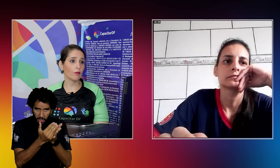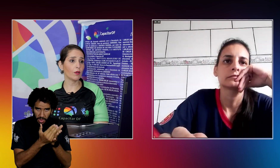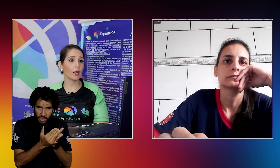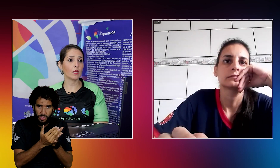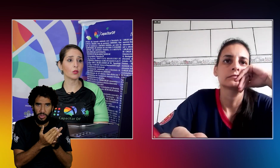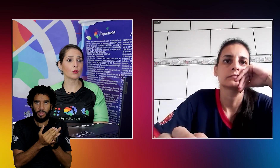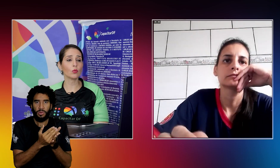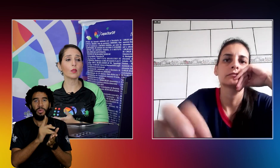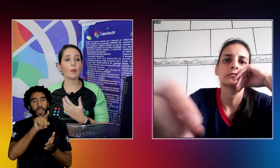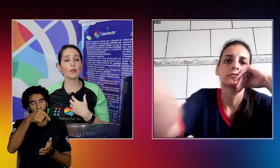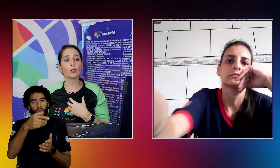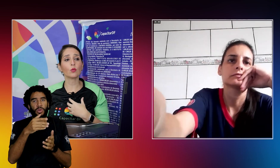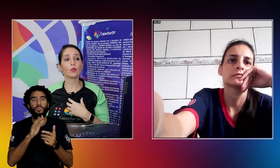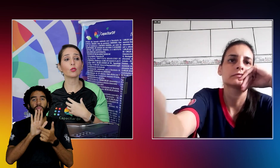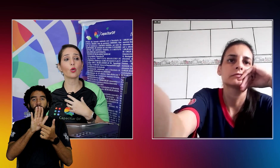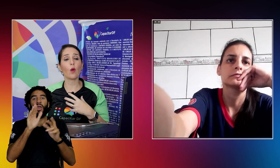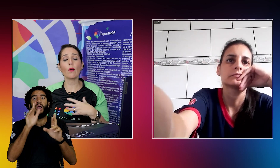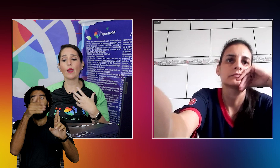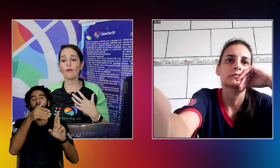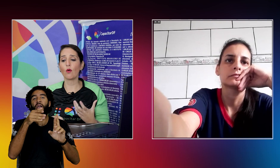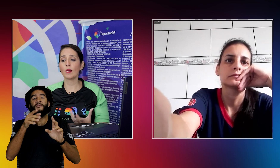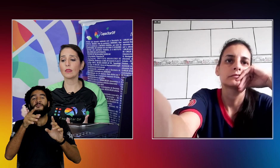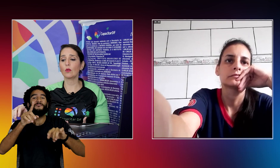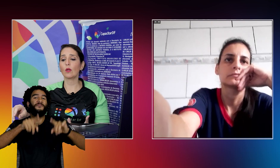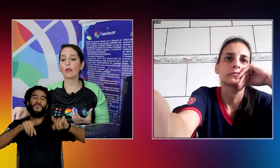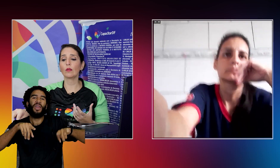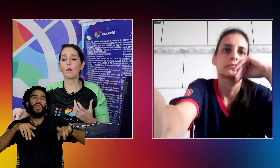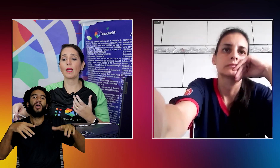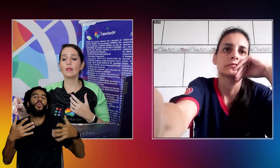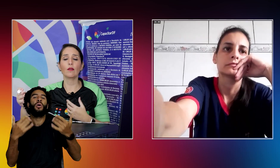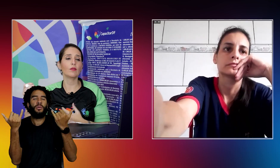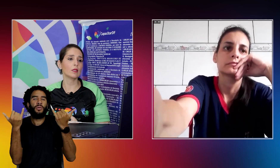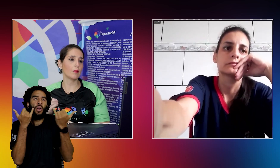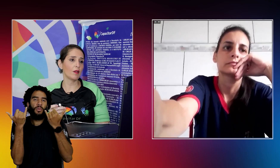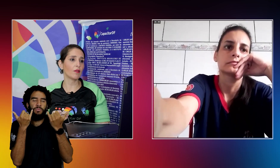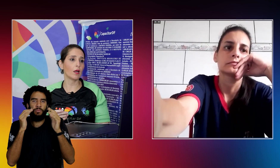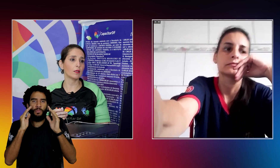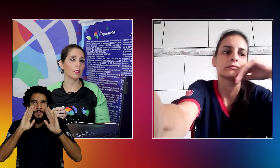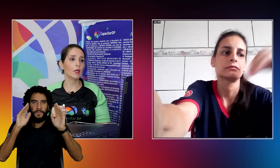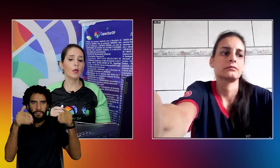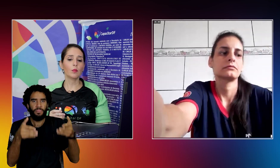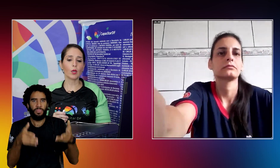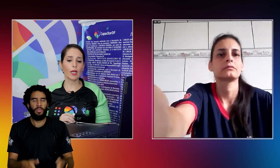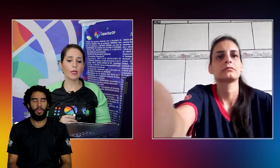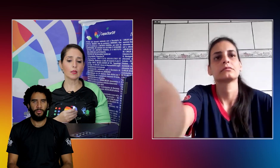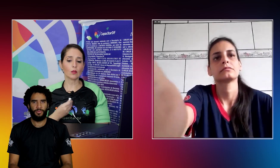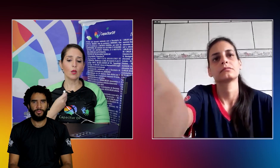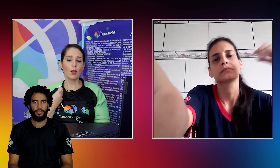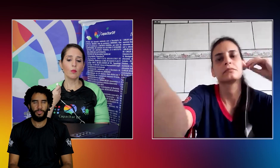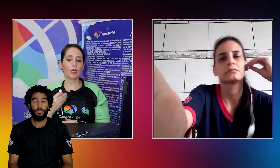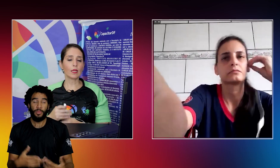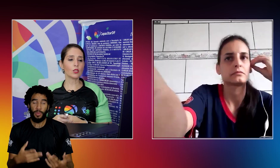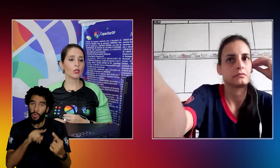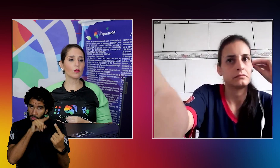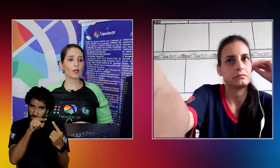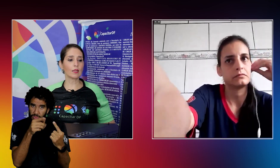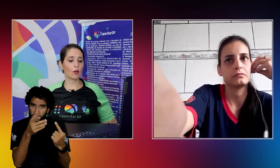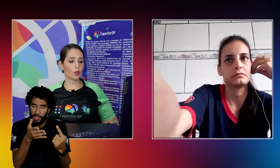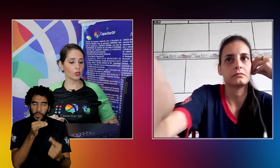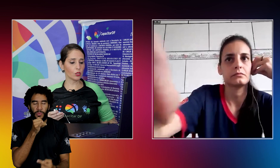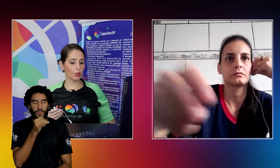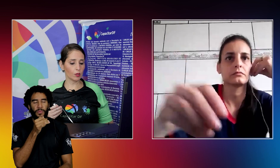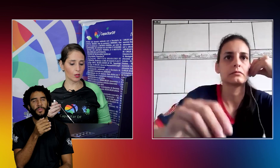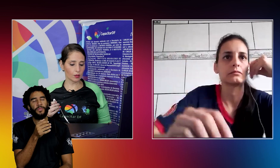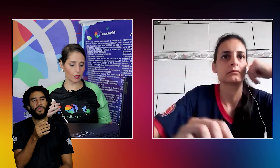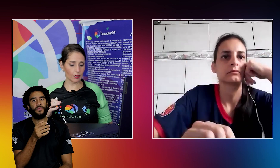mostrar os referentes. Tudo depende de qual é a informação que eu quero dar mais ênfase na minha frase. Por que isso? Porque tem gente que fala assim, é o que a